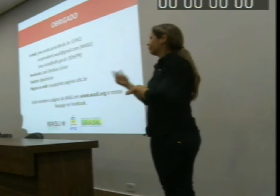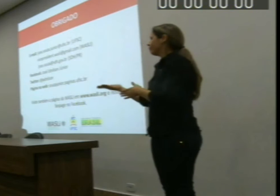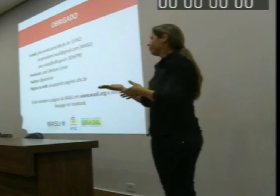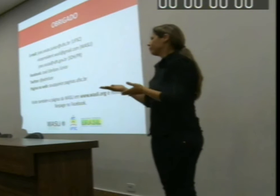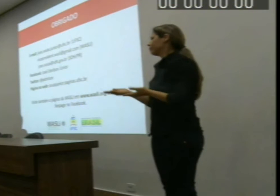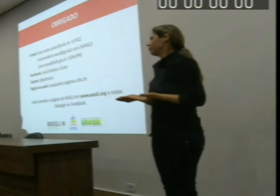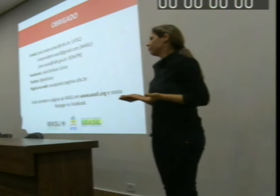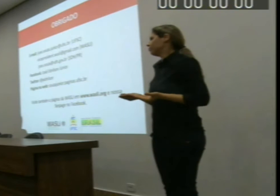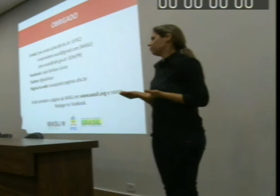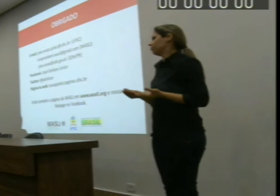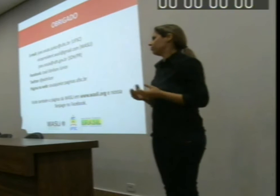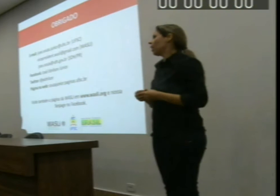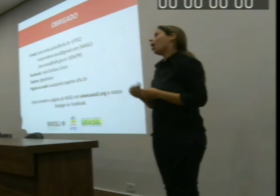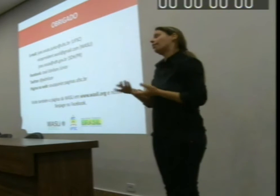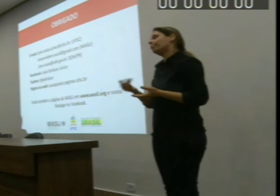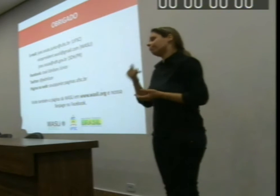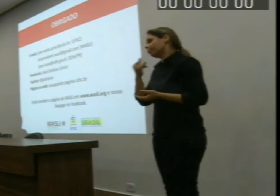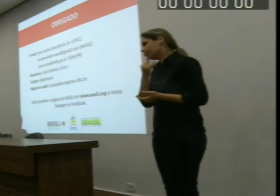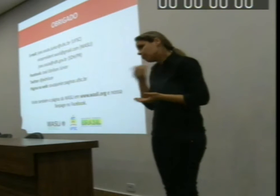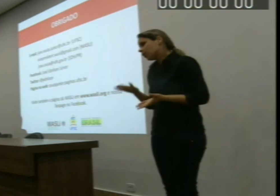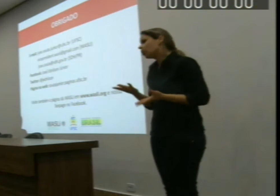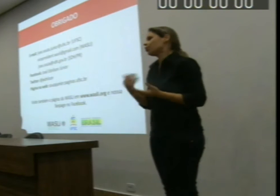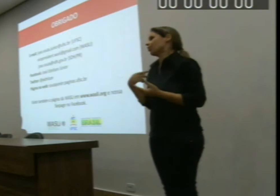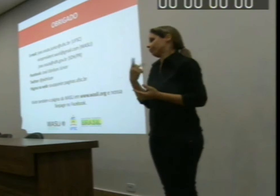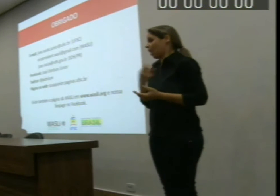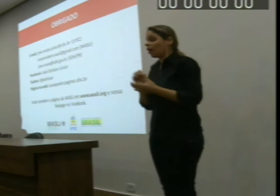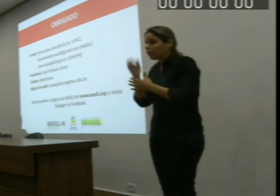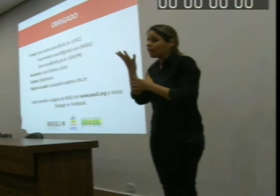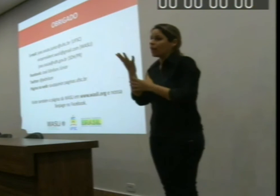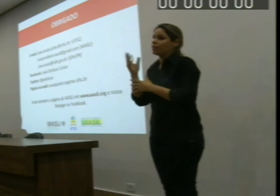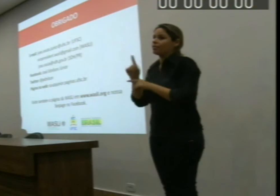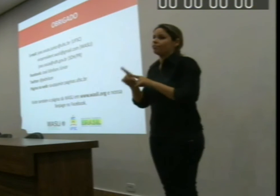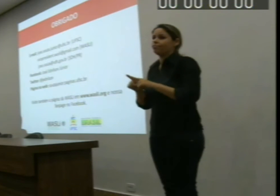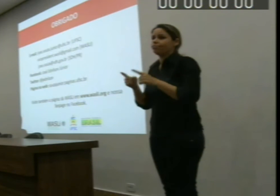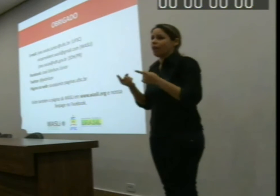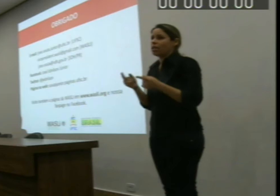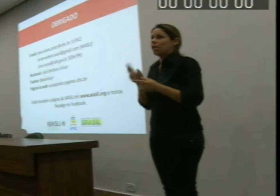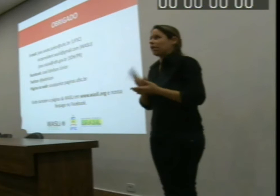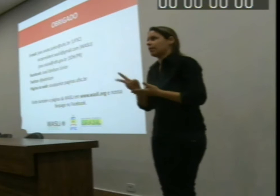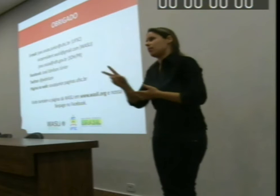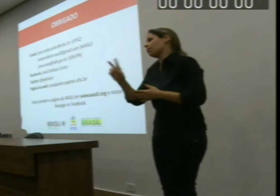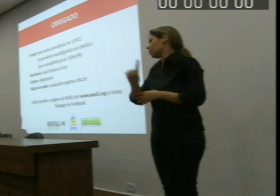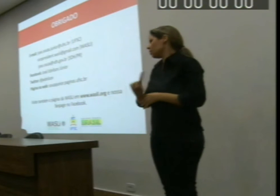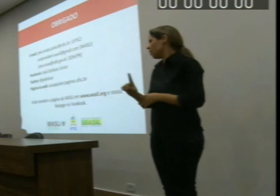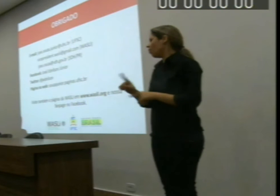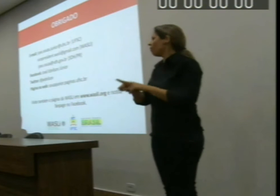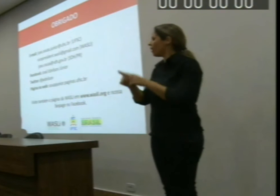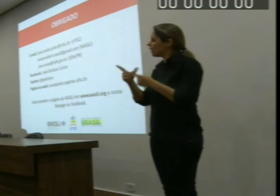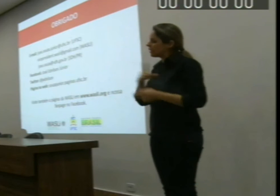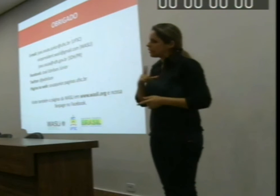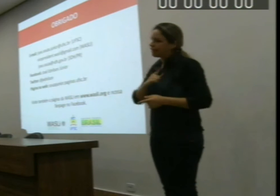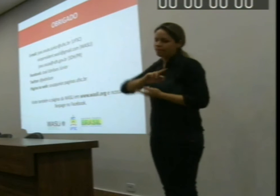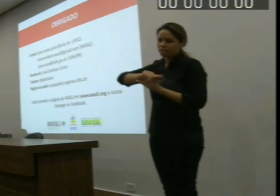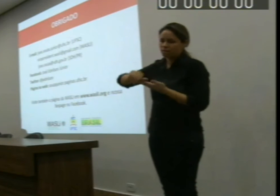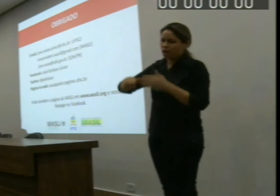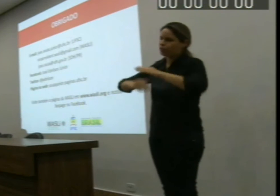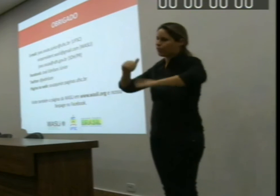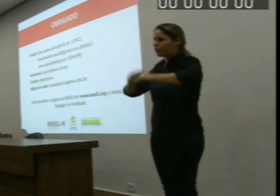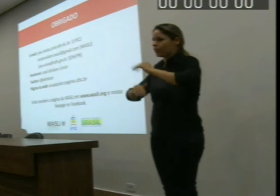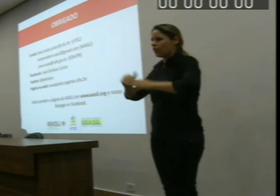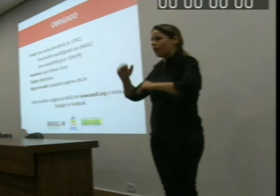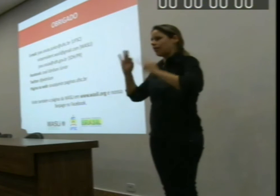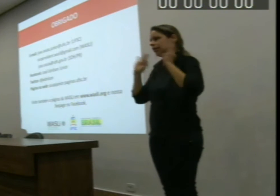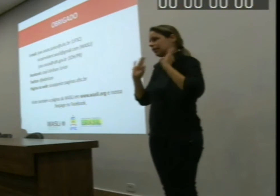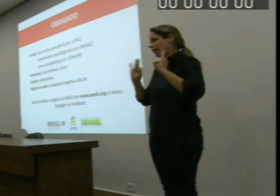infelizmente né a gente assuma isso acontece Uhum mas existe muitos profissionais excelentes profissionais exatamente